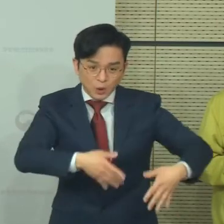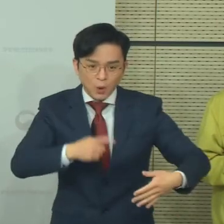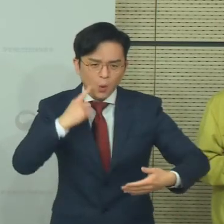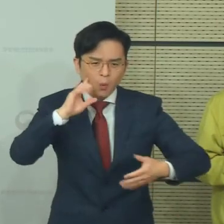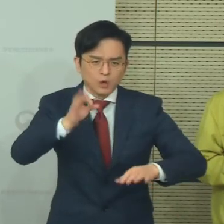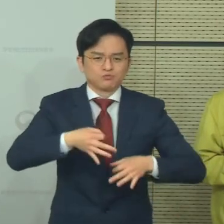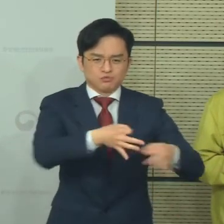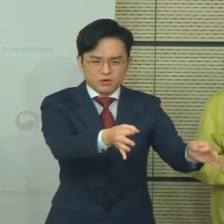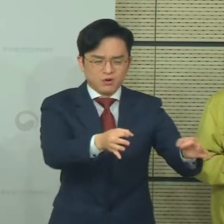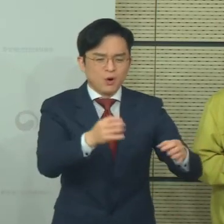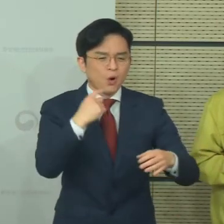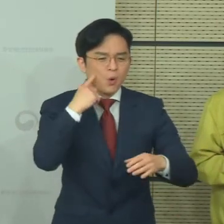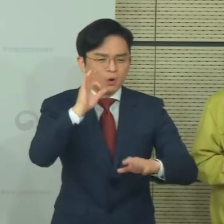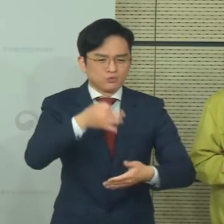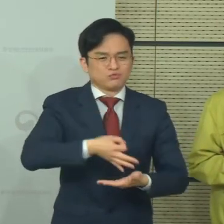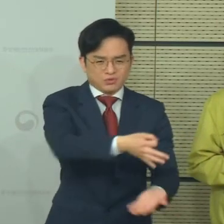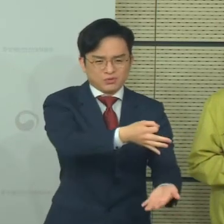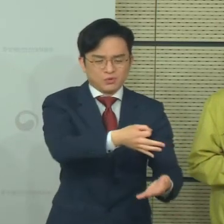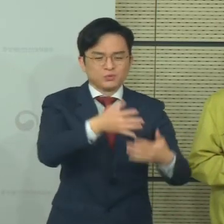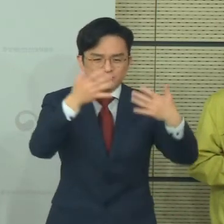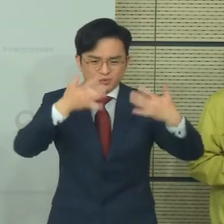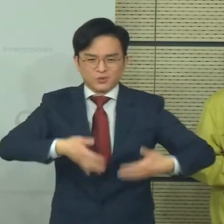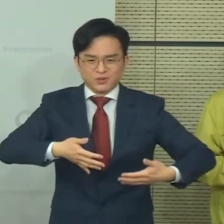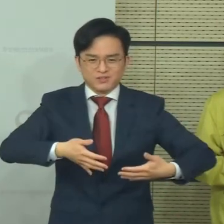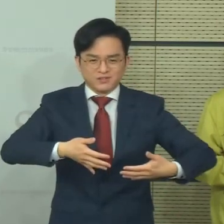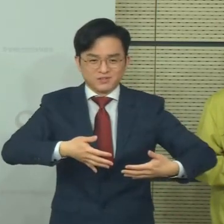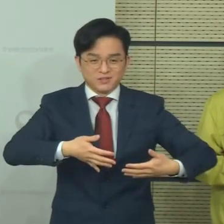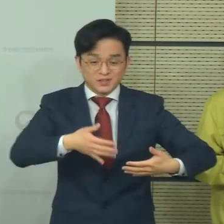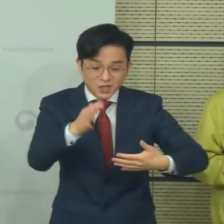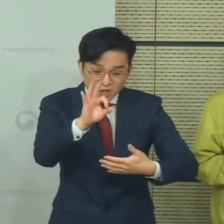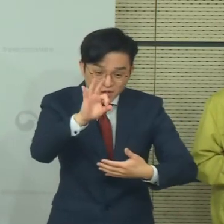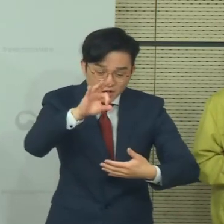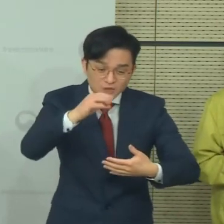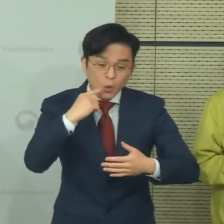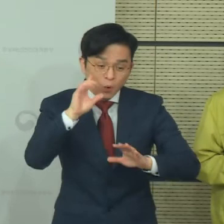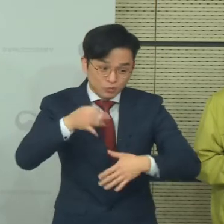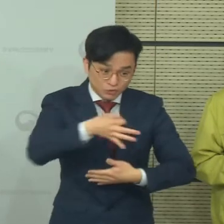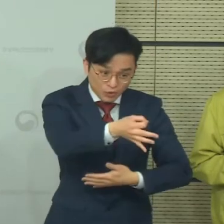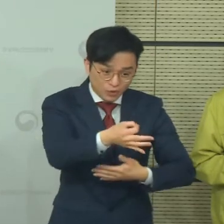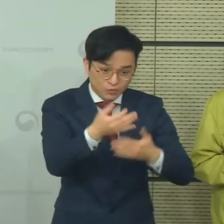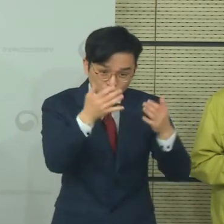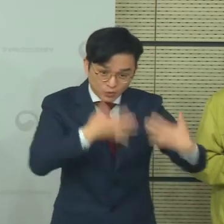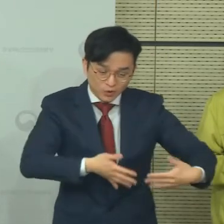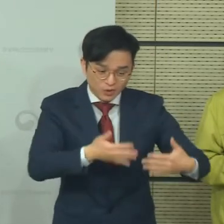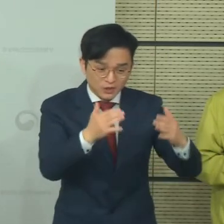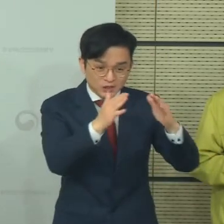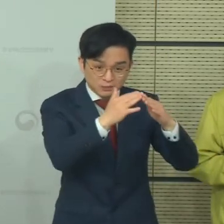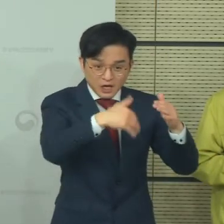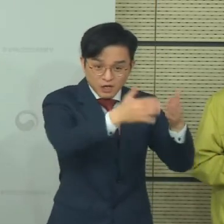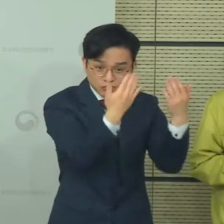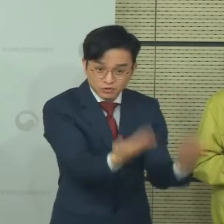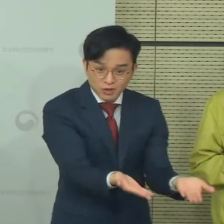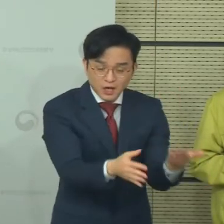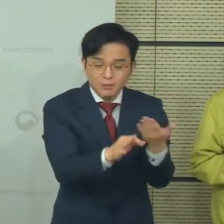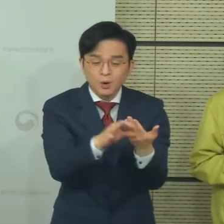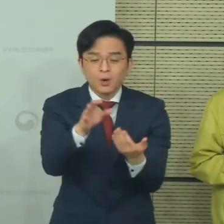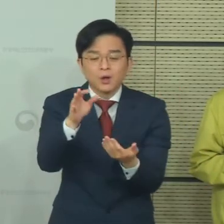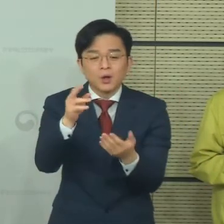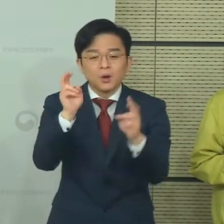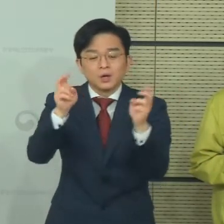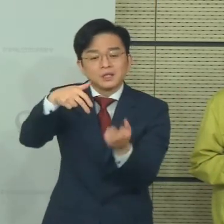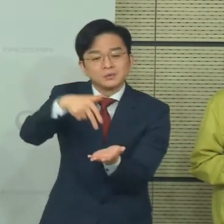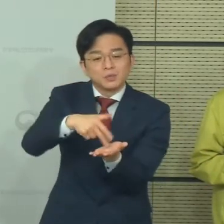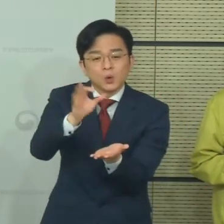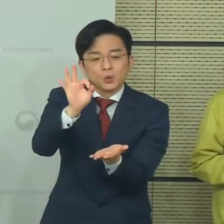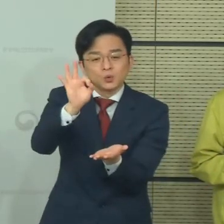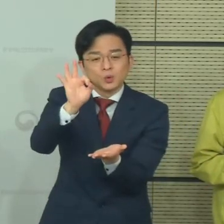운영을 할 때 손님들 간의 이격거리를 띄운다든지 여러 가지 방안들로 생활 방역 체계를 가동시킨다고 하면 거기에 따른 손실